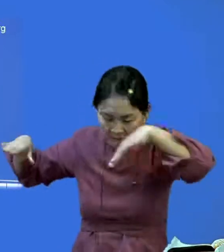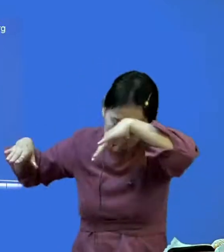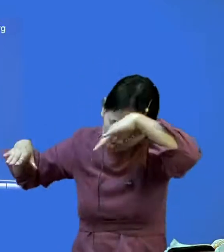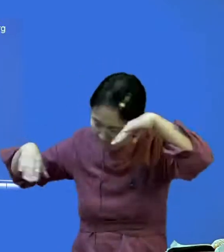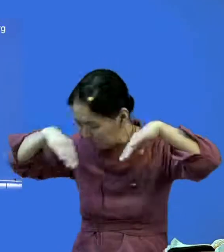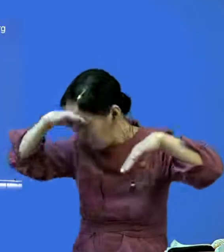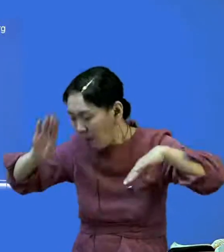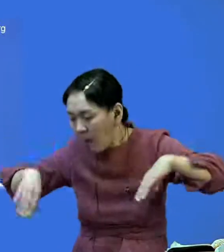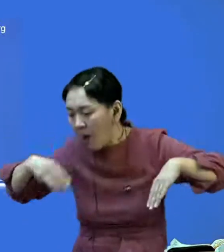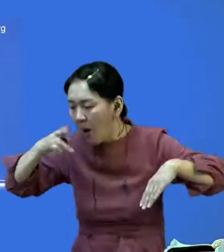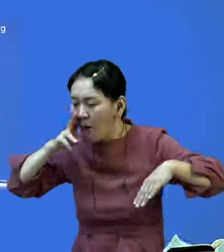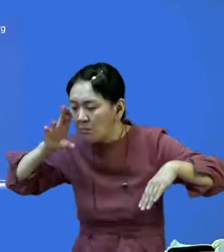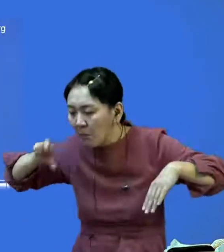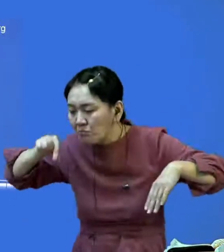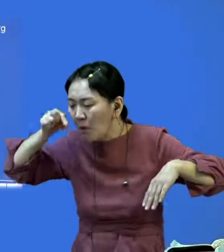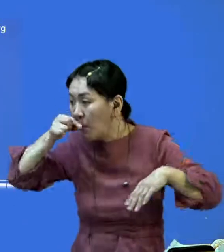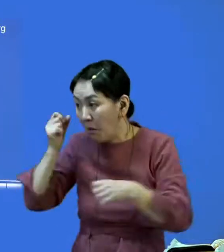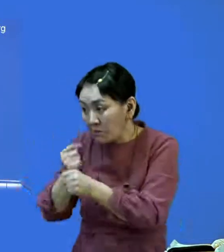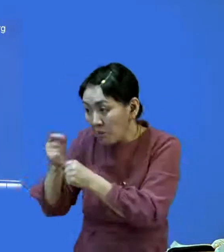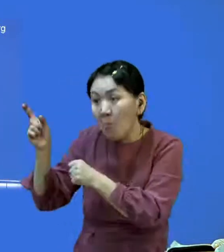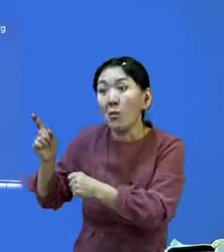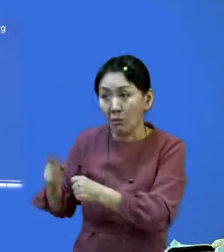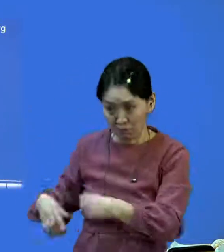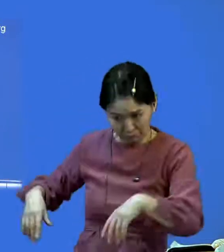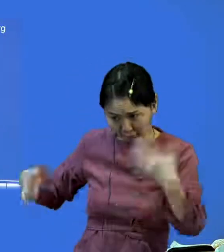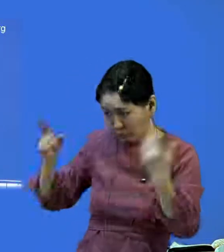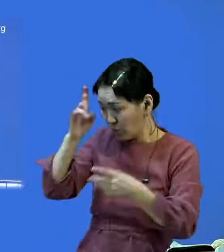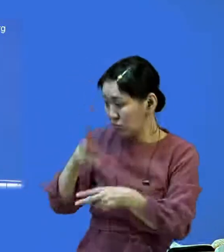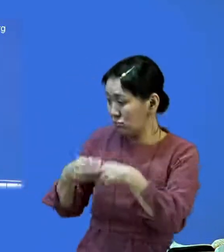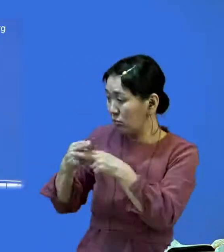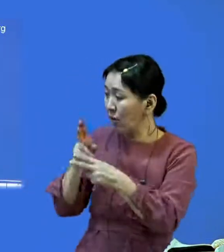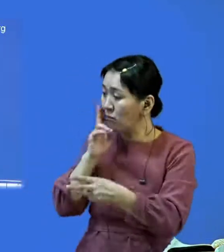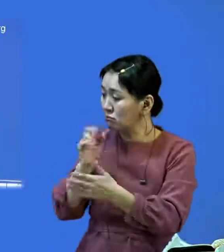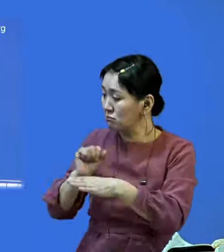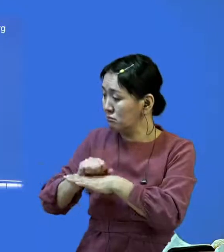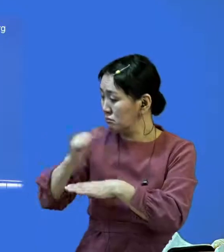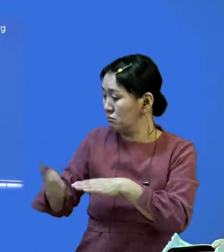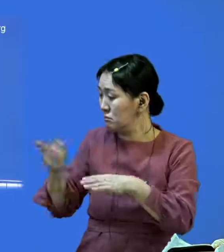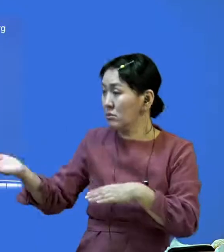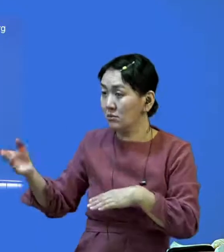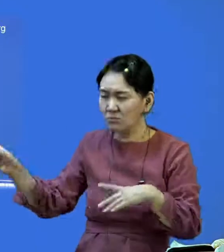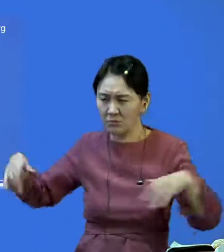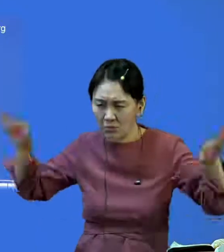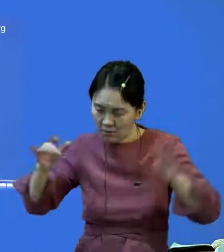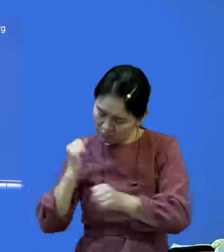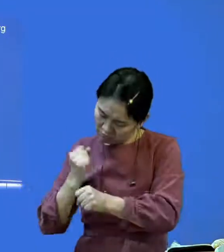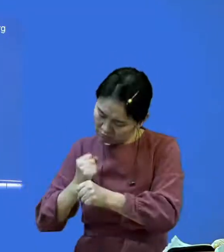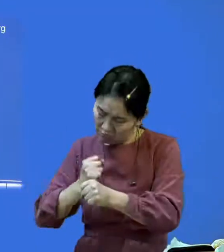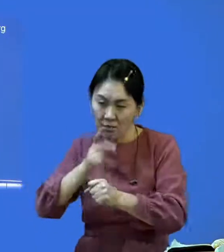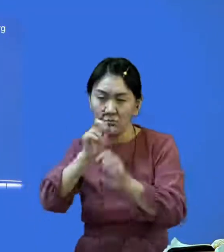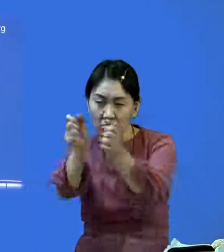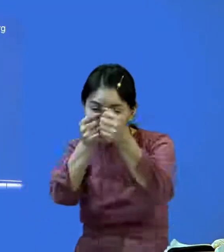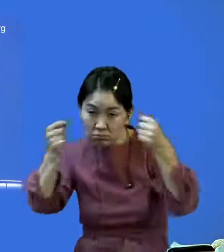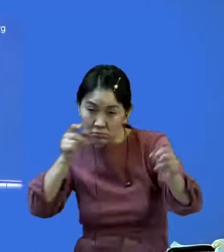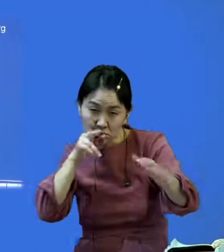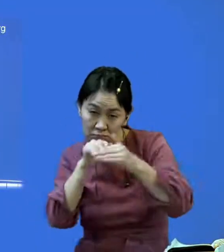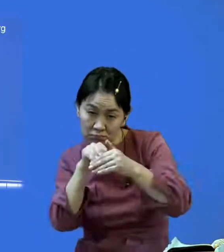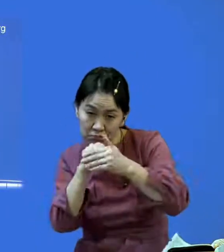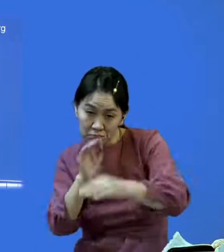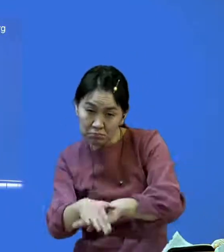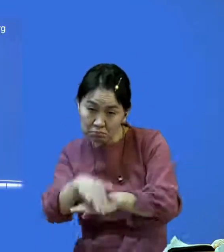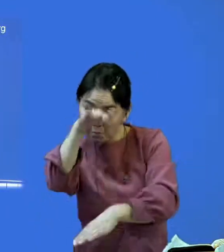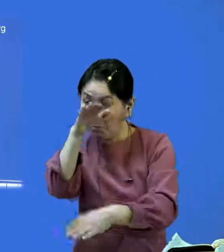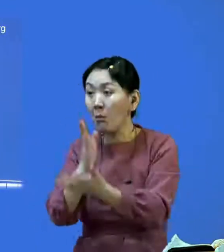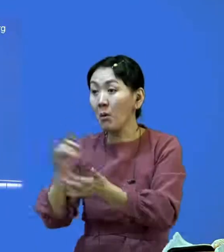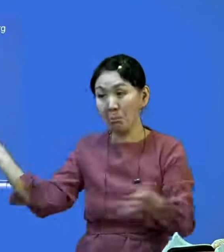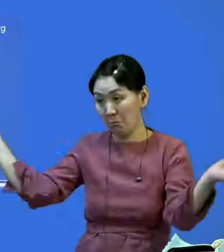Тэгэлэр энэ шуудыг шууд бол тарайлдаггүй сарвчанд хадгалдаггүй хэдий ч Тэнгэрлэг эцэг чинь тэднийг тижээдэг